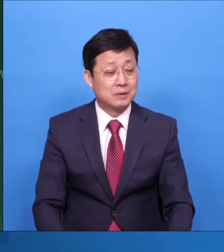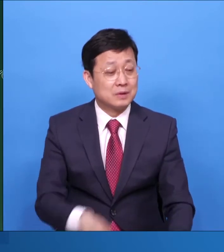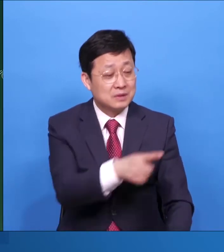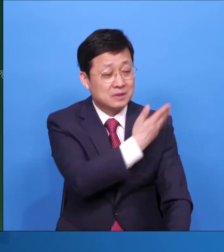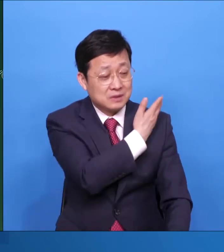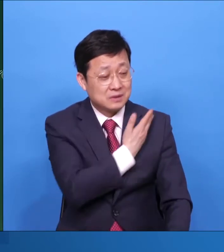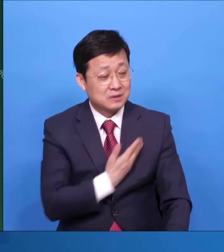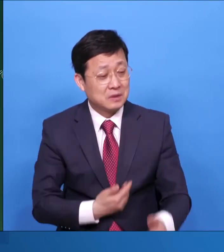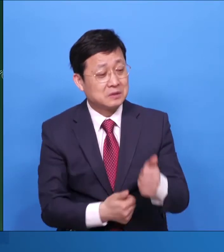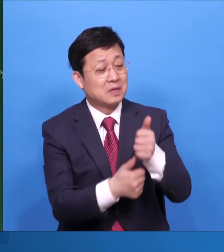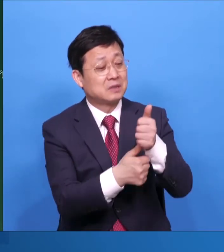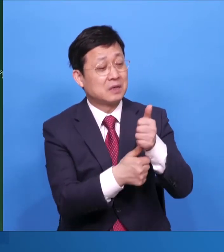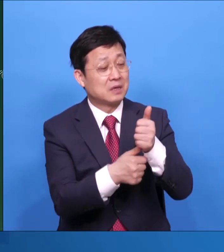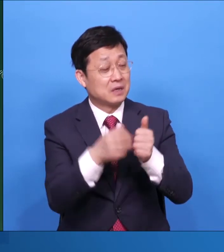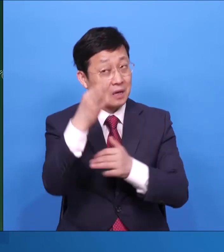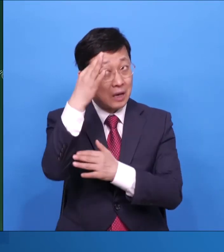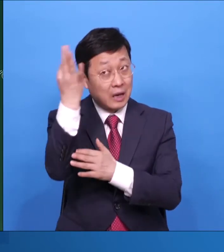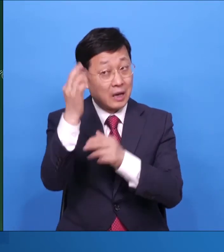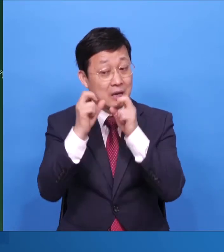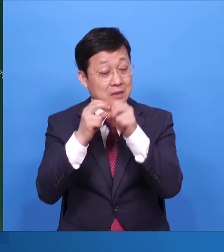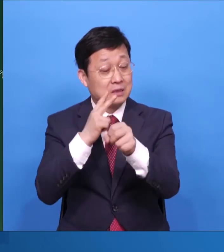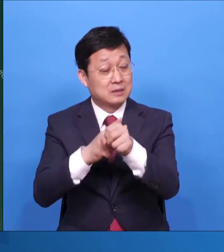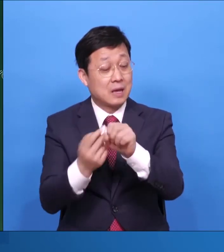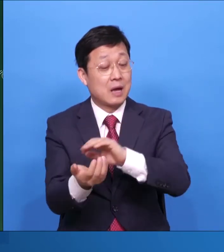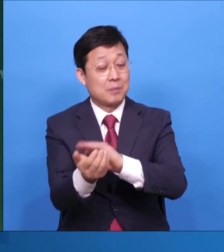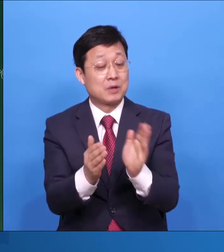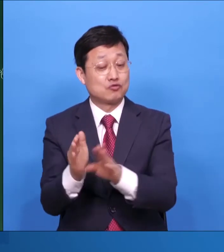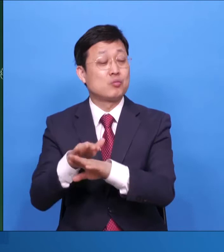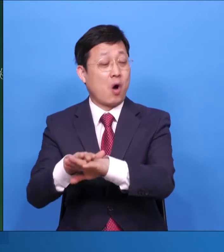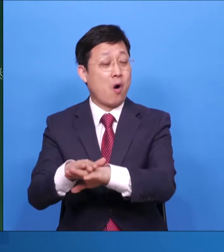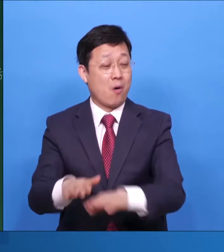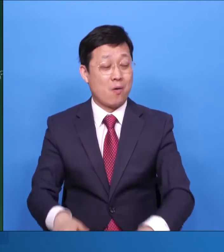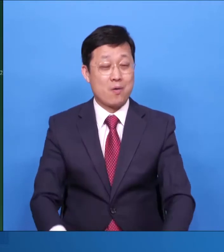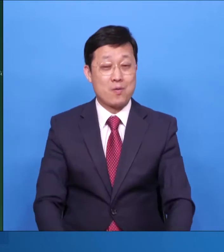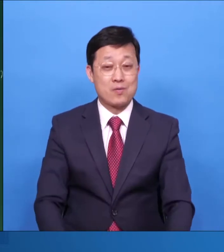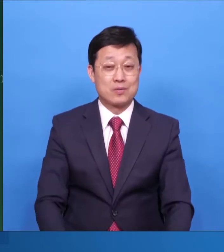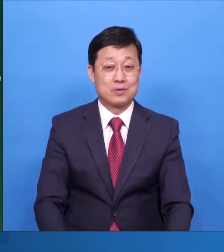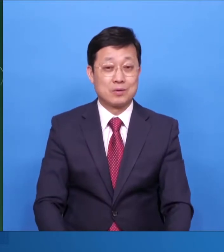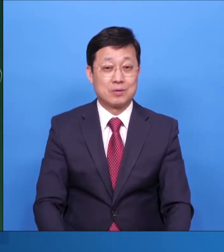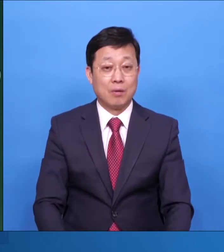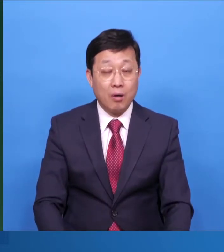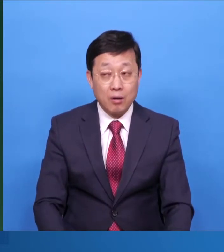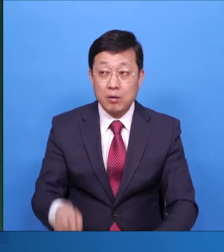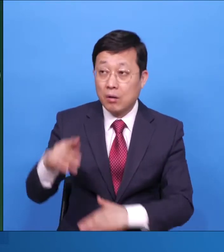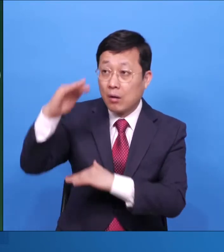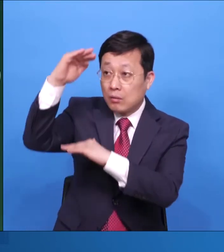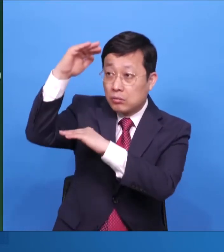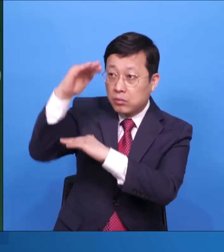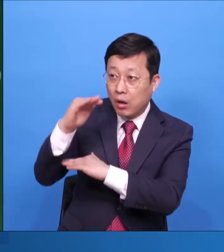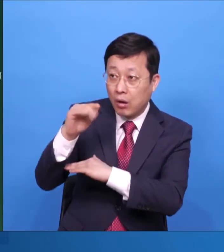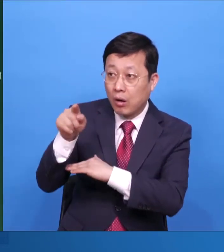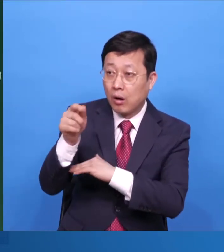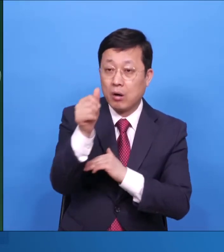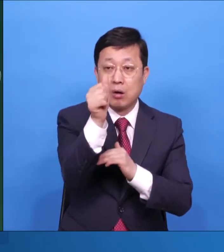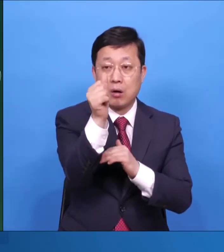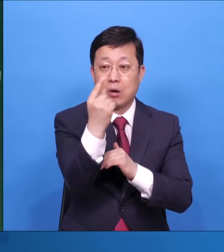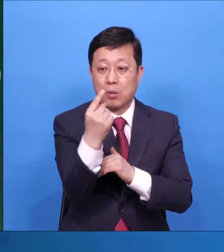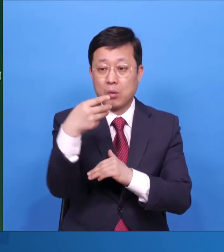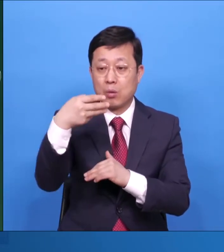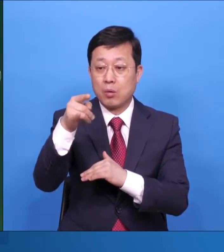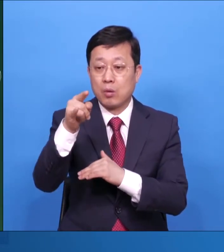엘리사를 불러라는 겁니다. Y algo más importante es que le dijo que llamara a Eliseo. 이게 호렙산에서 있는 이 시대를